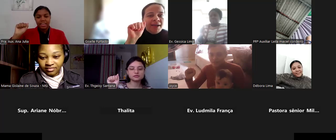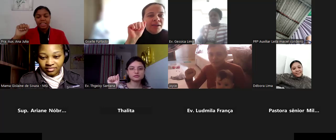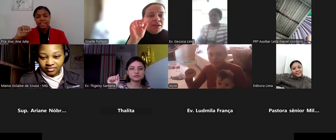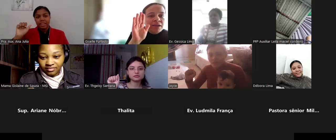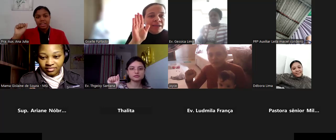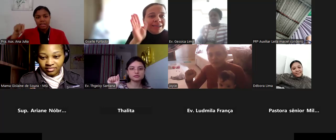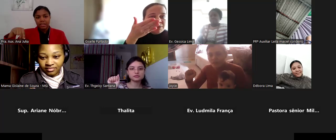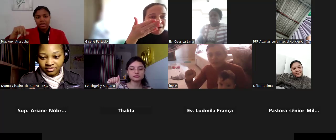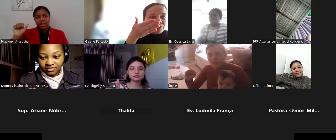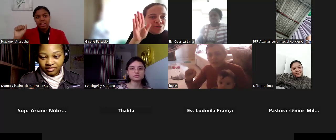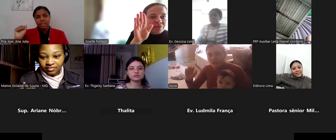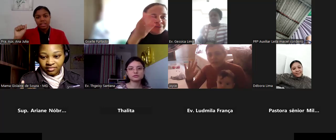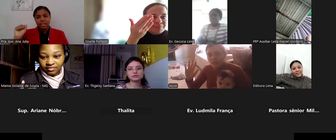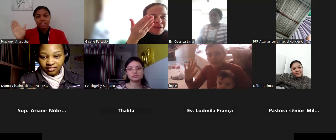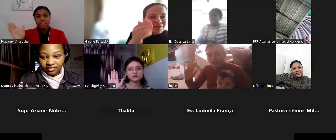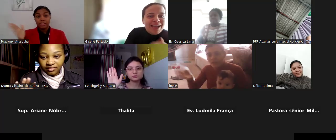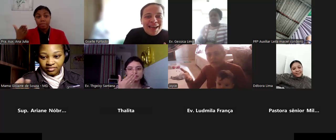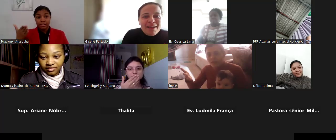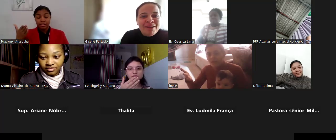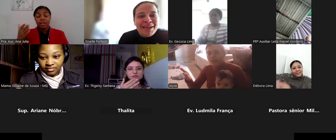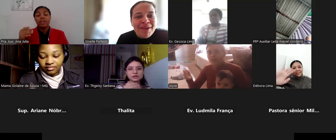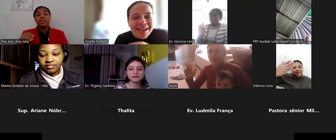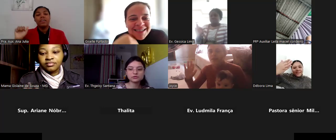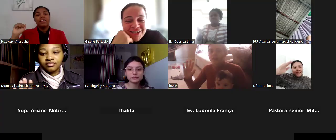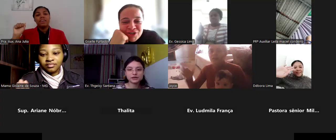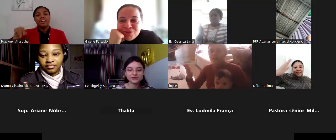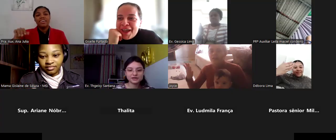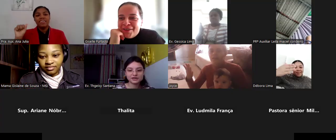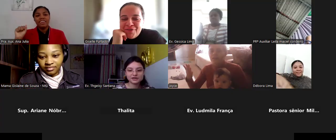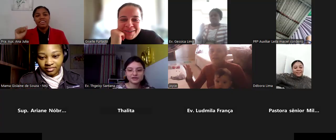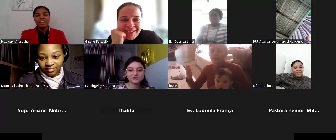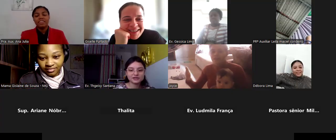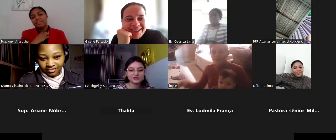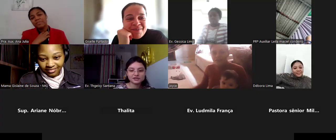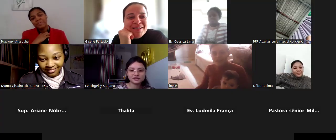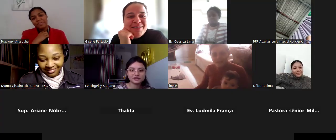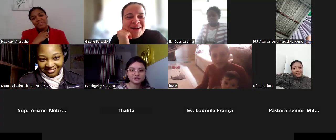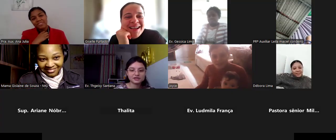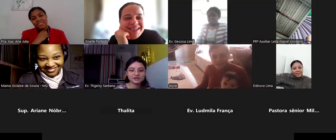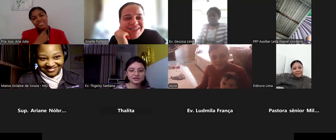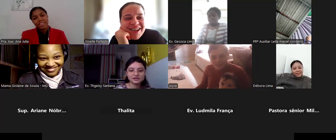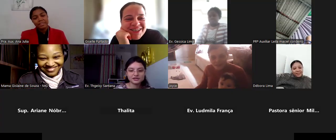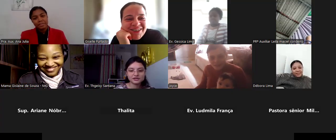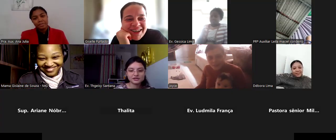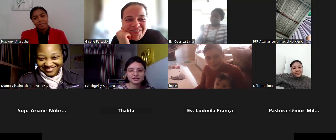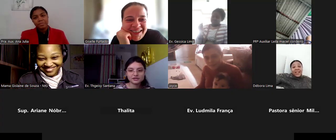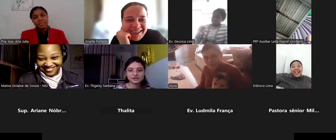Ana, espaço, espaço. Lembra da máquina de. Os velhos que vão entender. Lembra da máquina de datilografia?